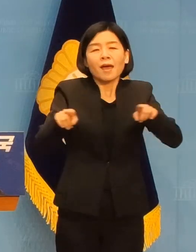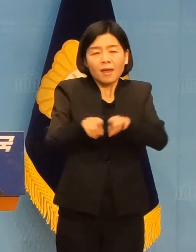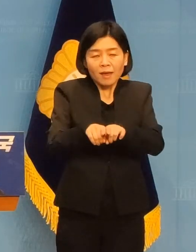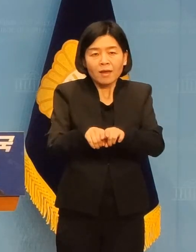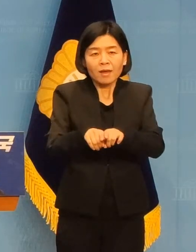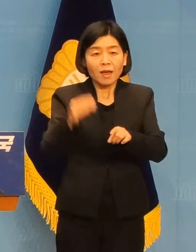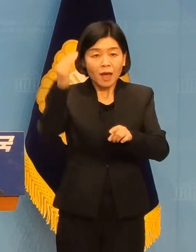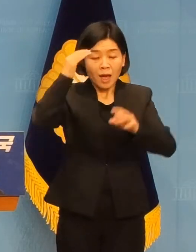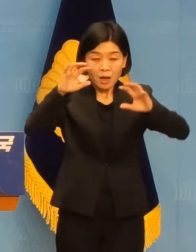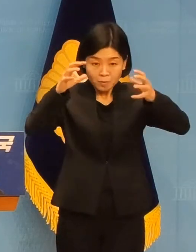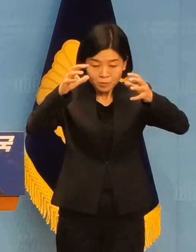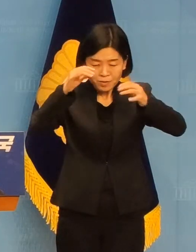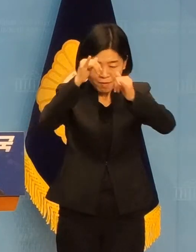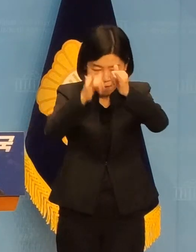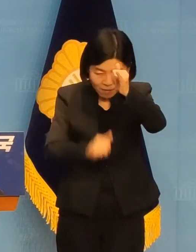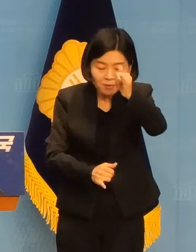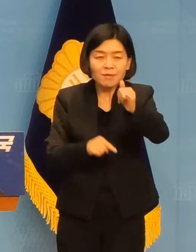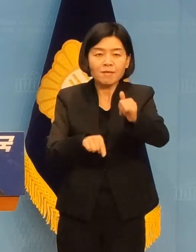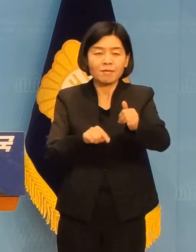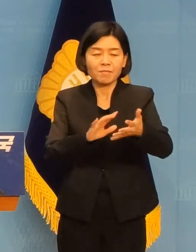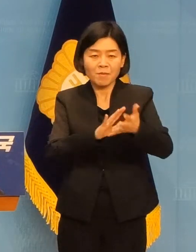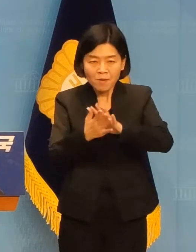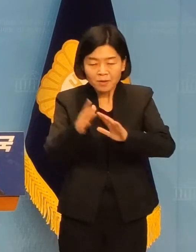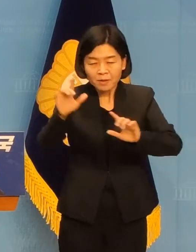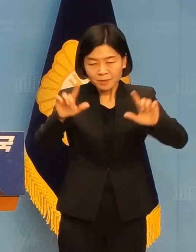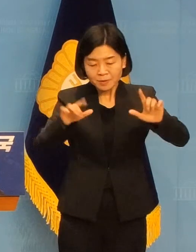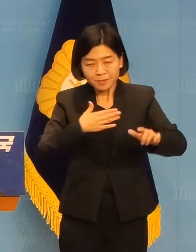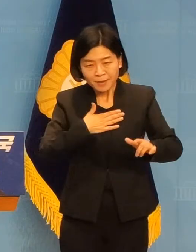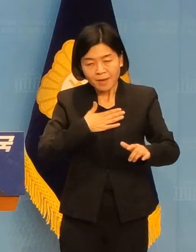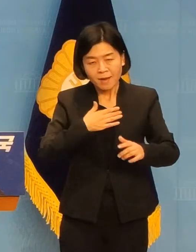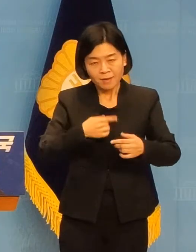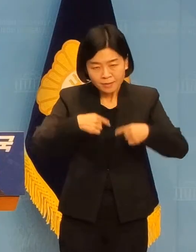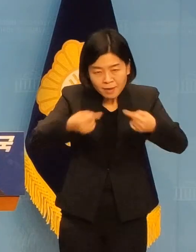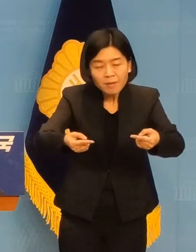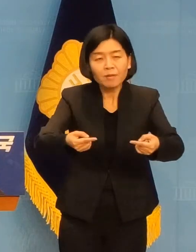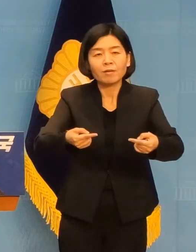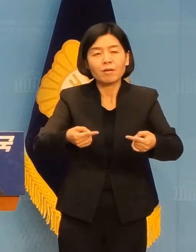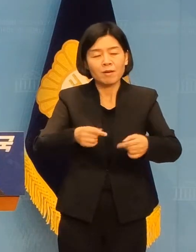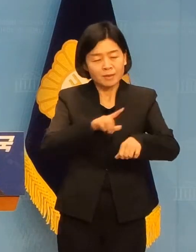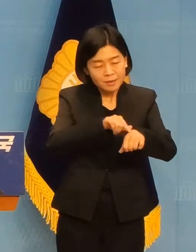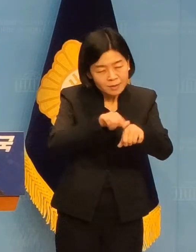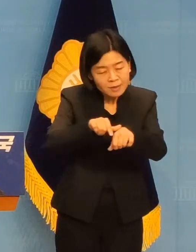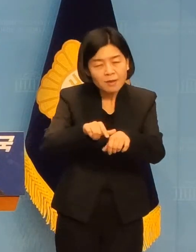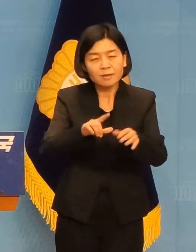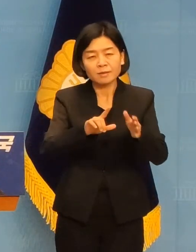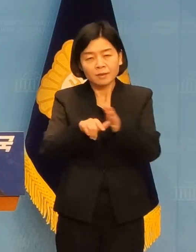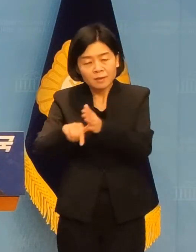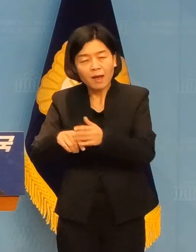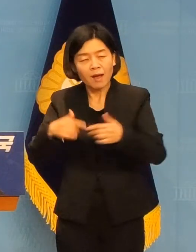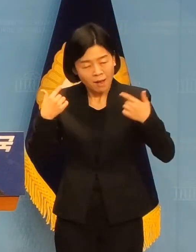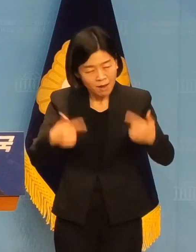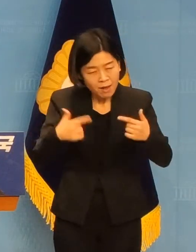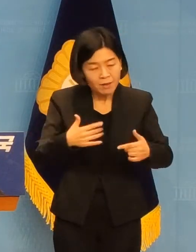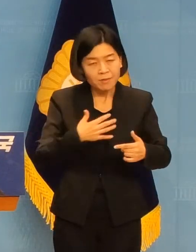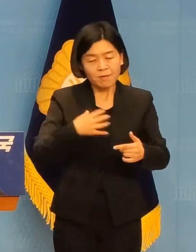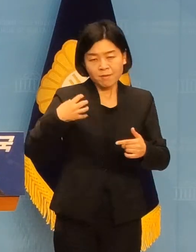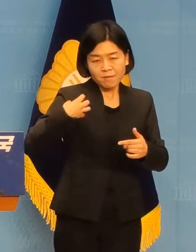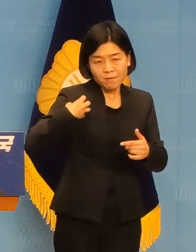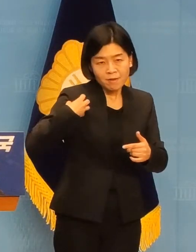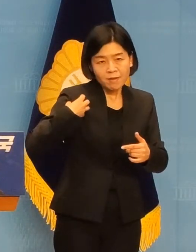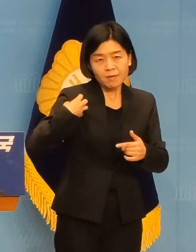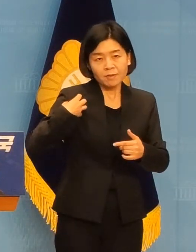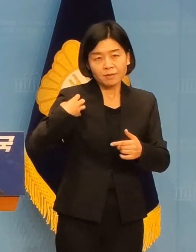변화의 현장을 지켰습니다. 매 시간마다, 매 시기마다 제 몫을 다하기 위해 앞만